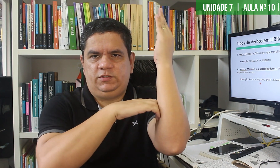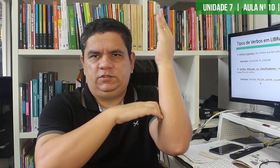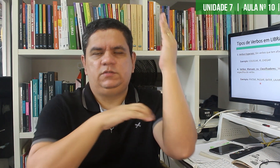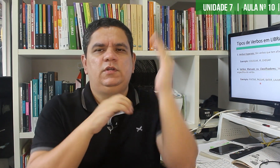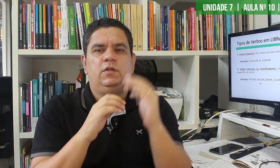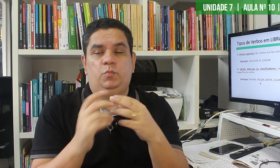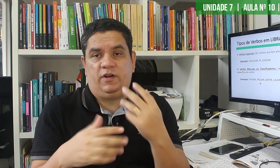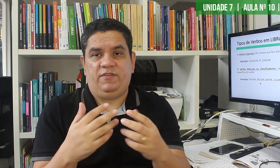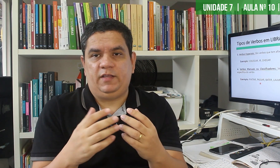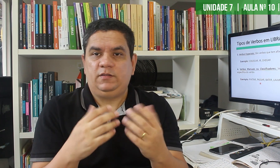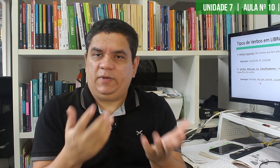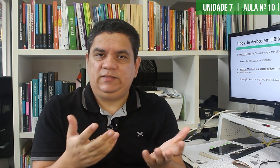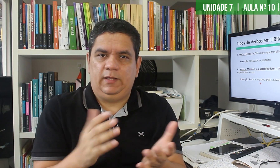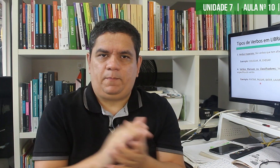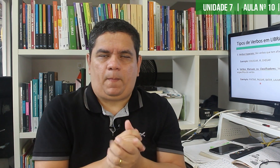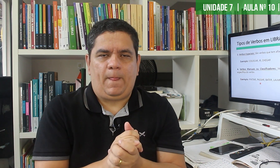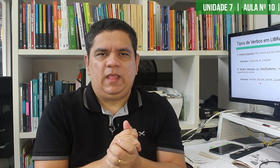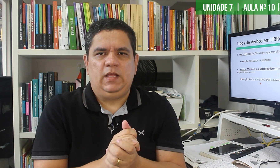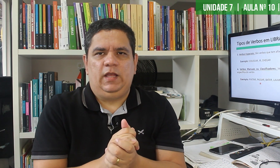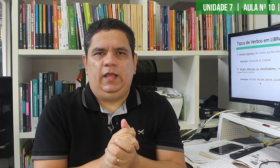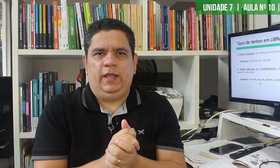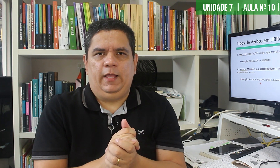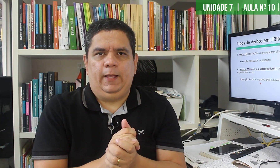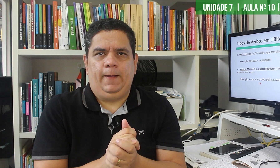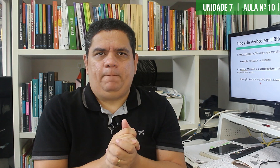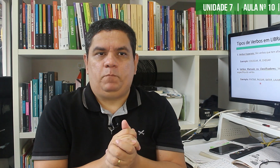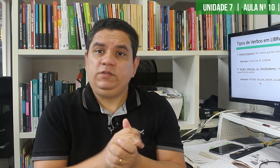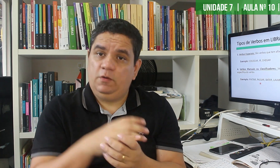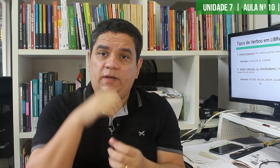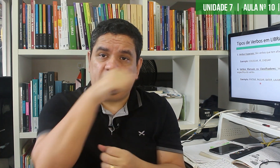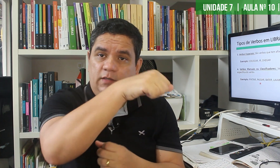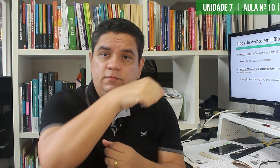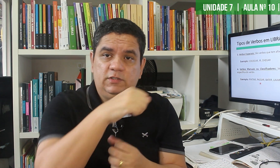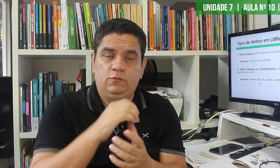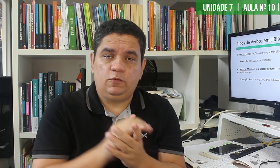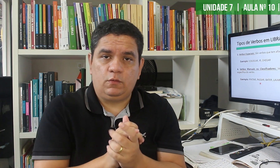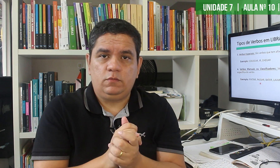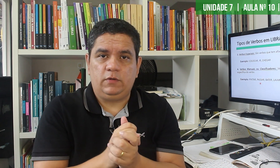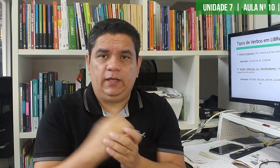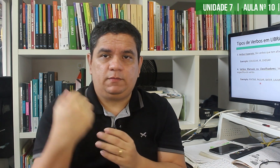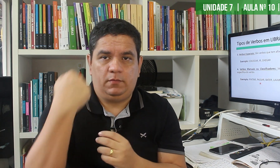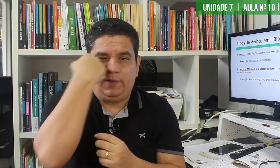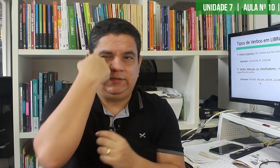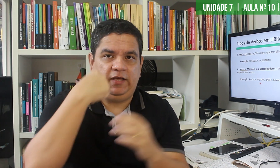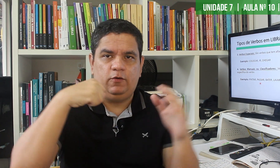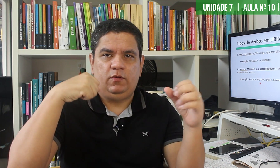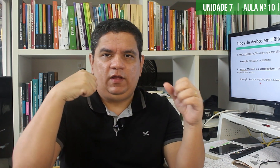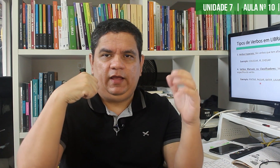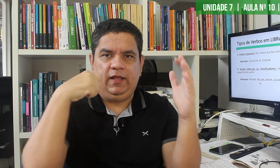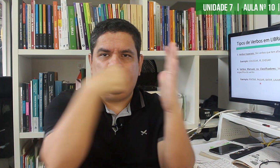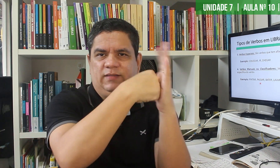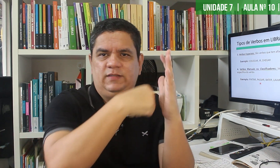poste, por aí vai. Então, bater. Pode ser o bater, ele dá um soco, né? Bateu, ele